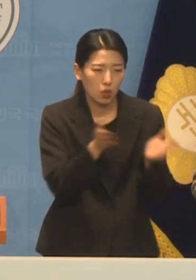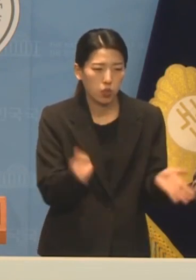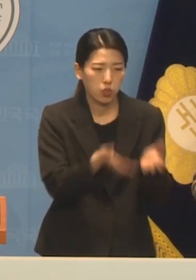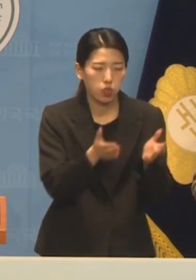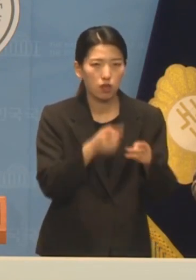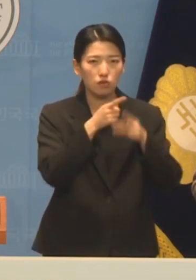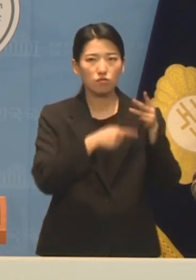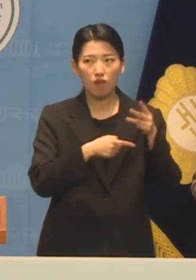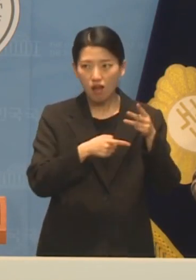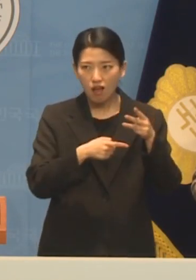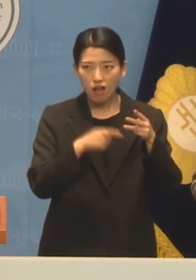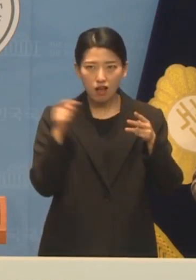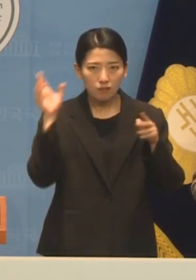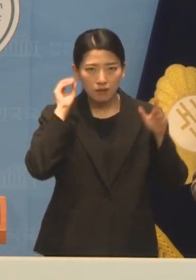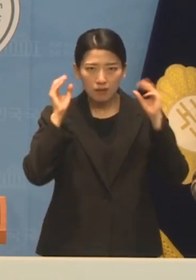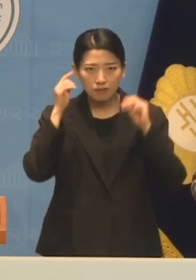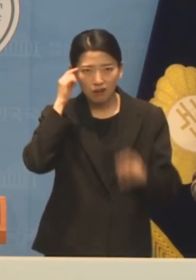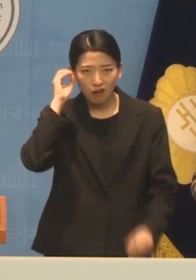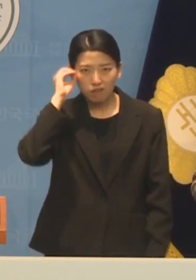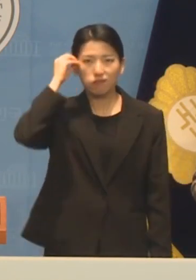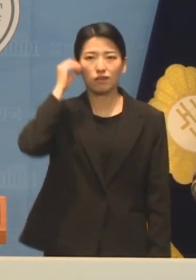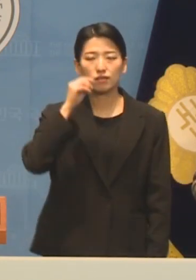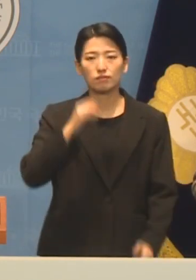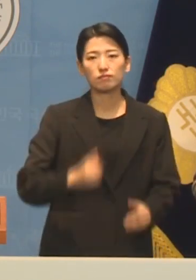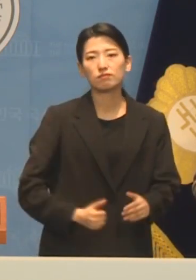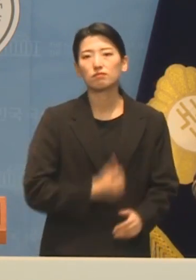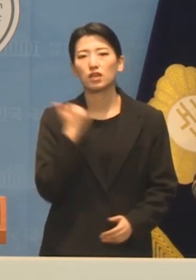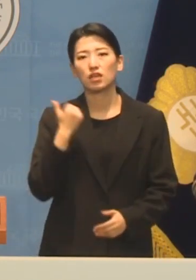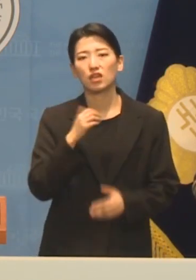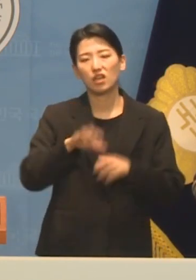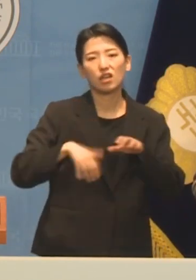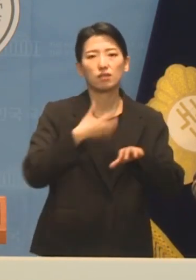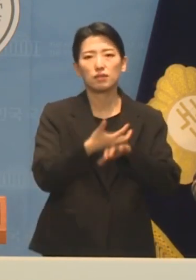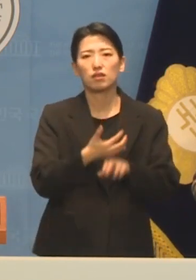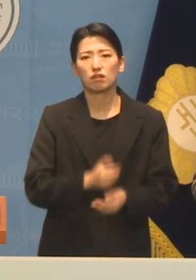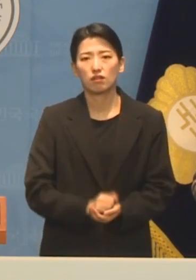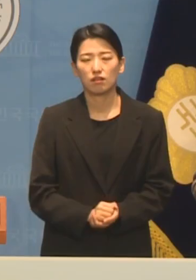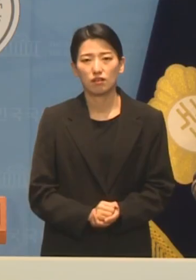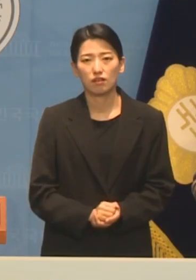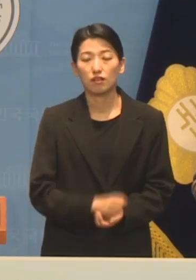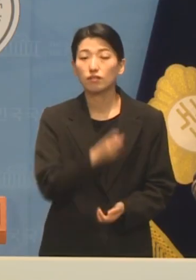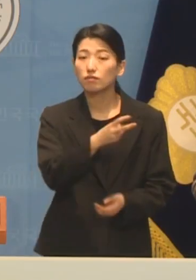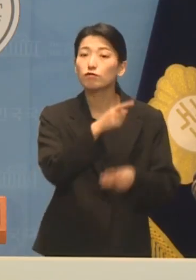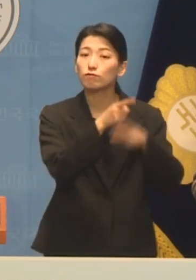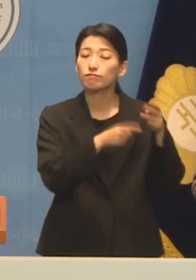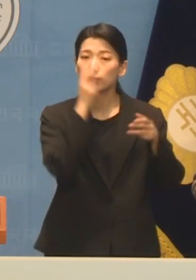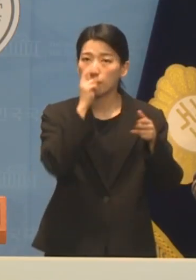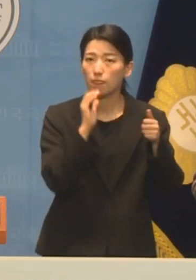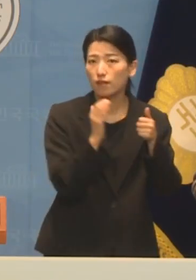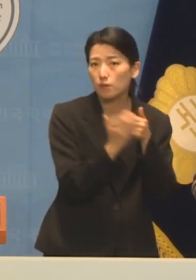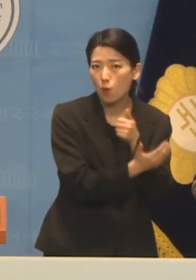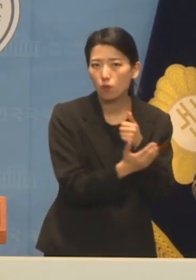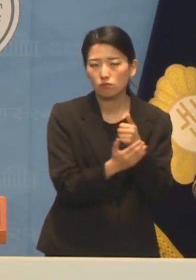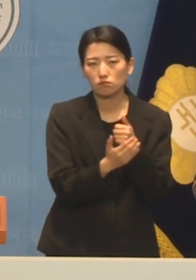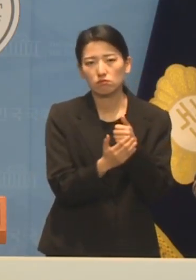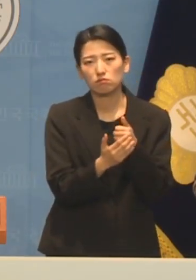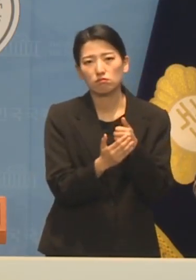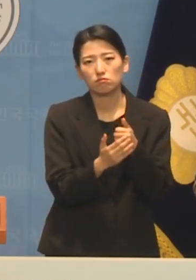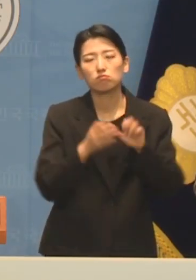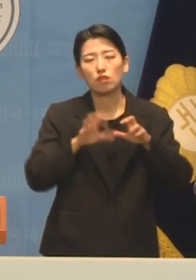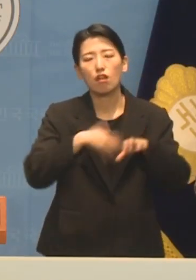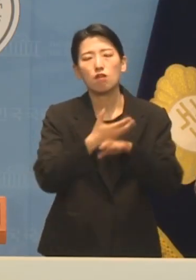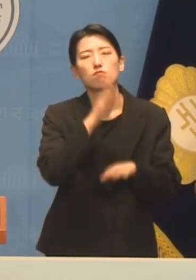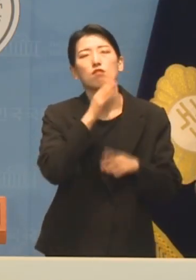수 있었던 것입니다. 윤석열을 감싸돌며 내란 행위를 옹호하고 미화한 정치인들은